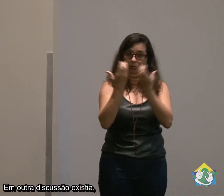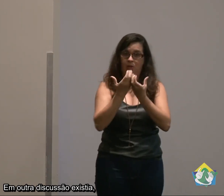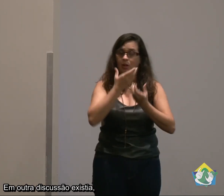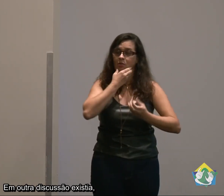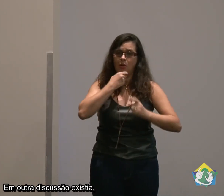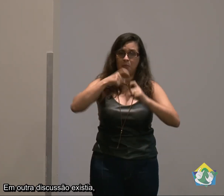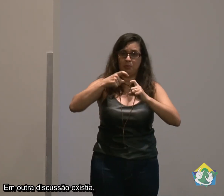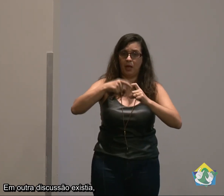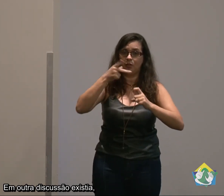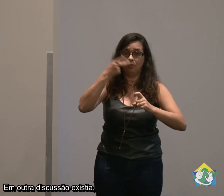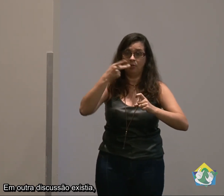existia